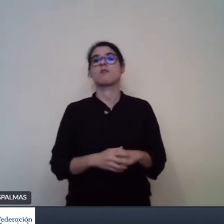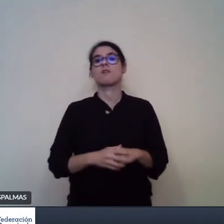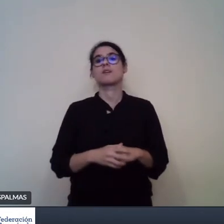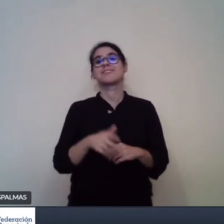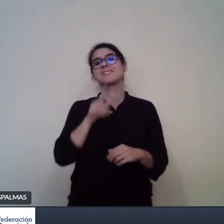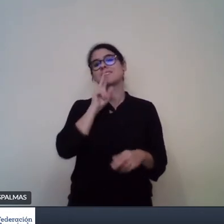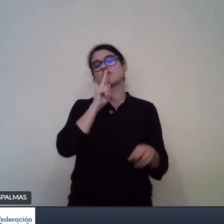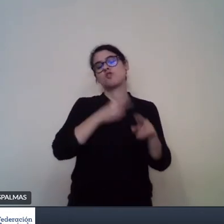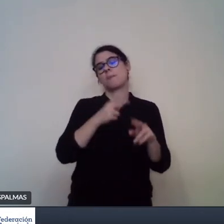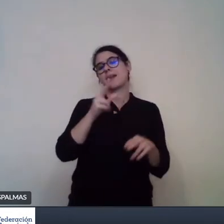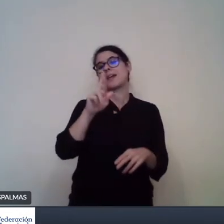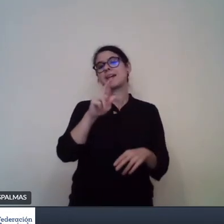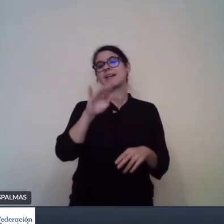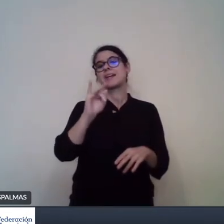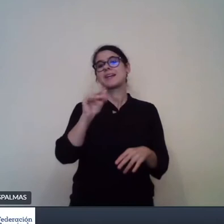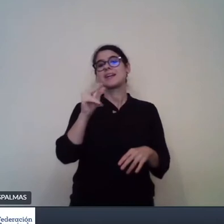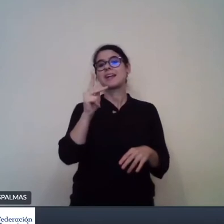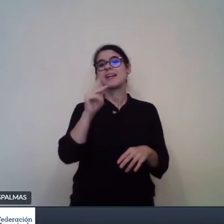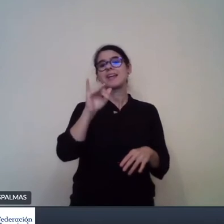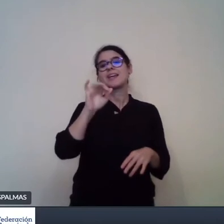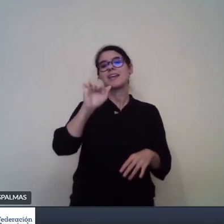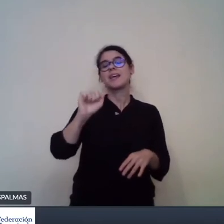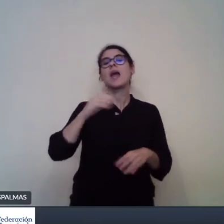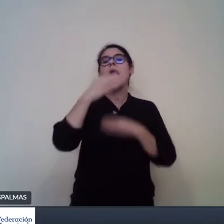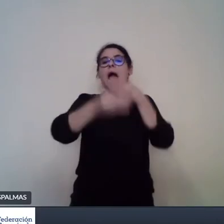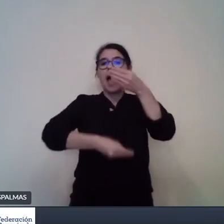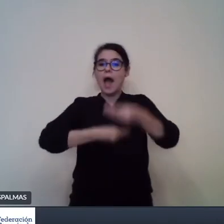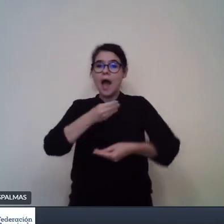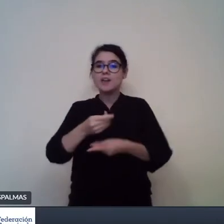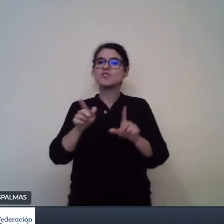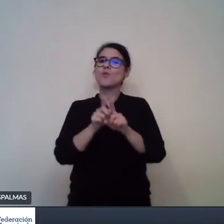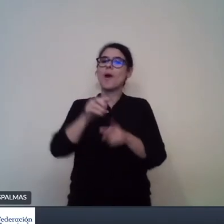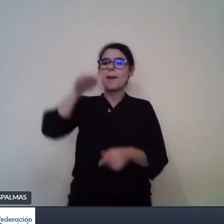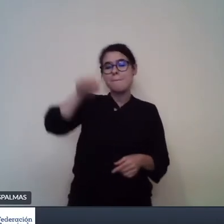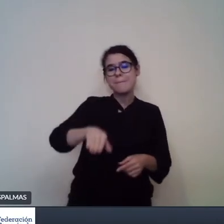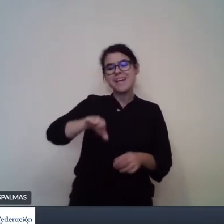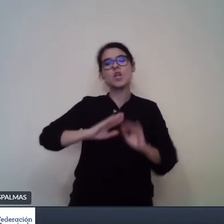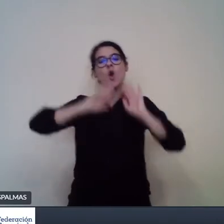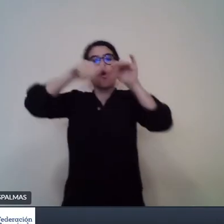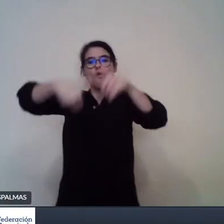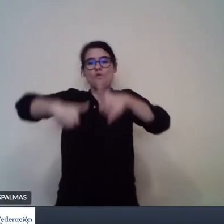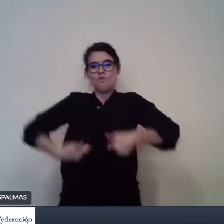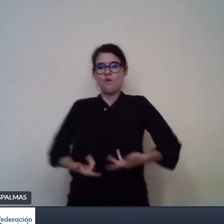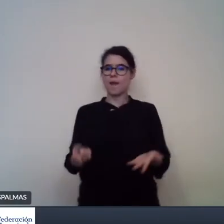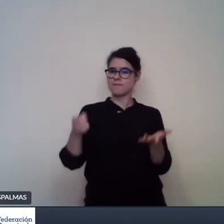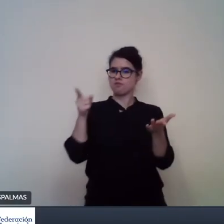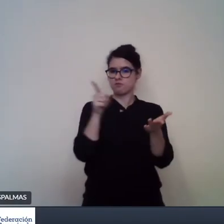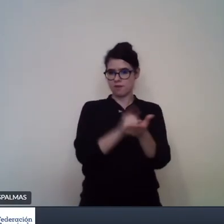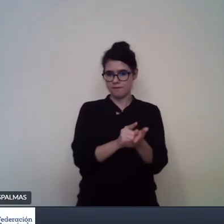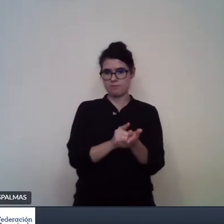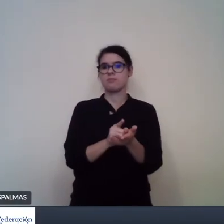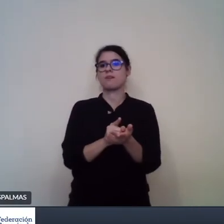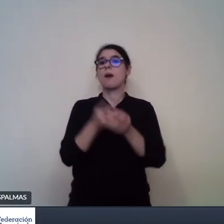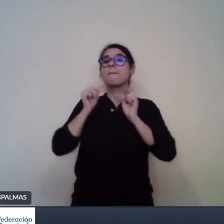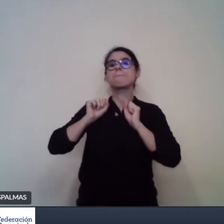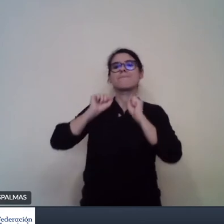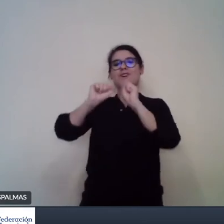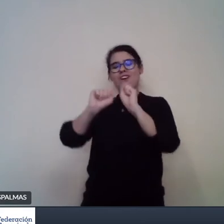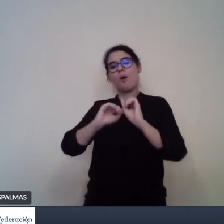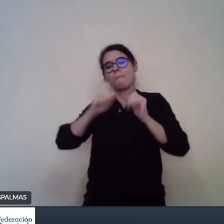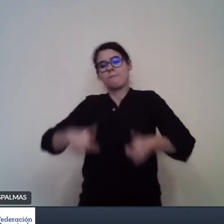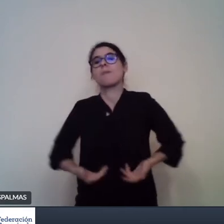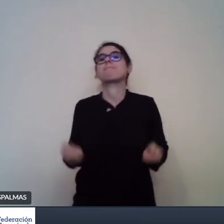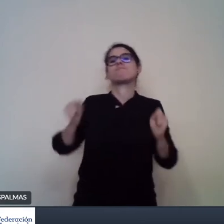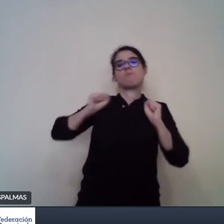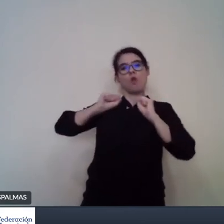Action cuando el pequeño vuelve otra vez. Aquí le está diciendo vuelve, cuando el bloqueador vuelve a bloquear y este exterior